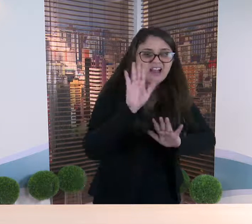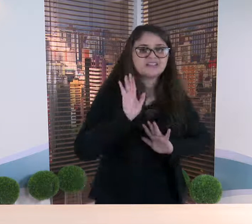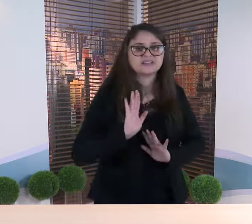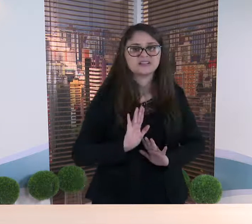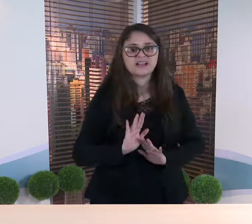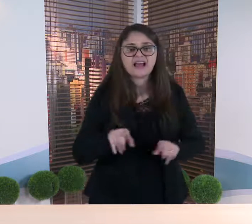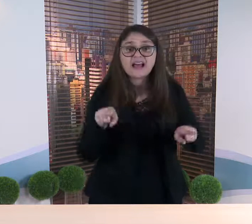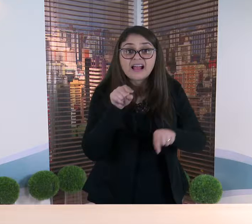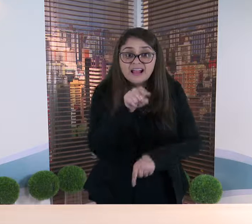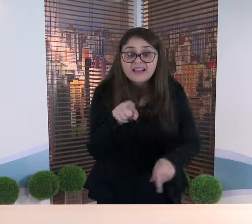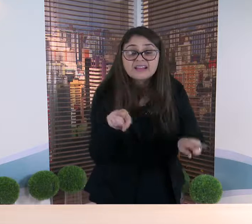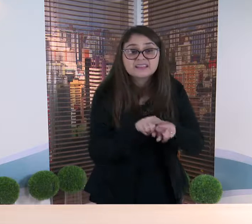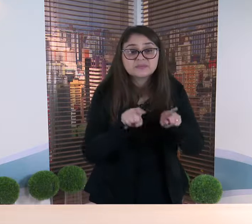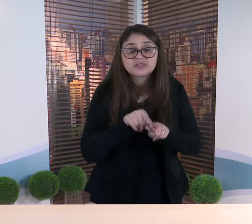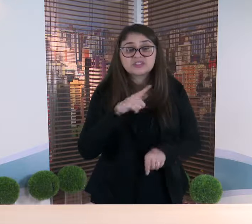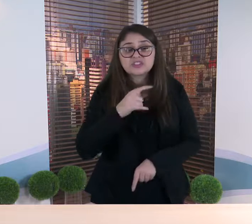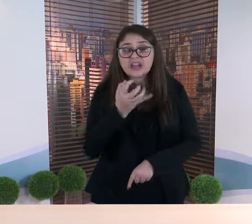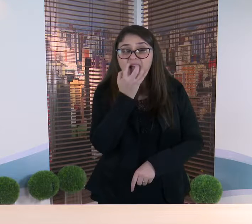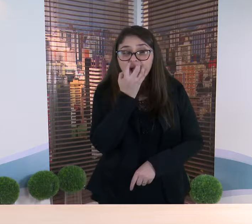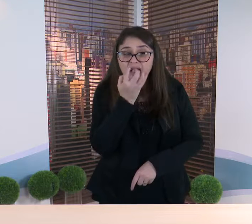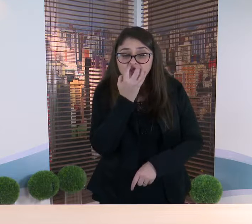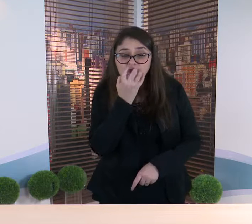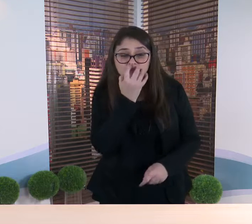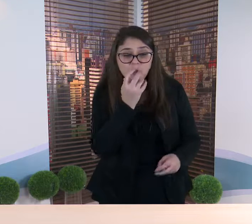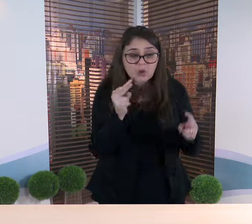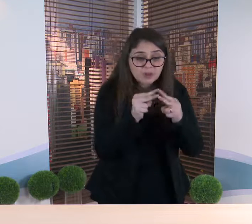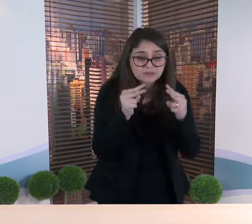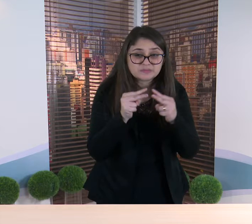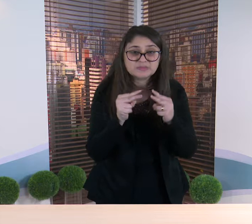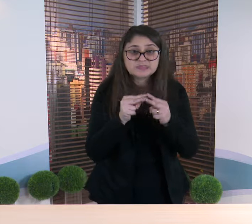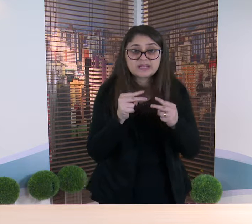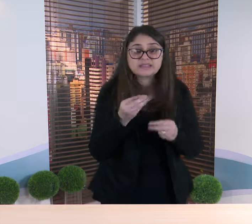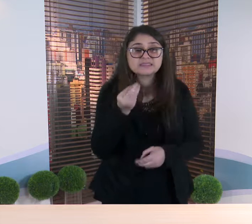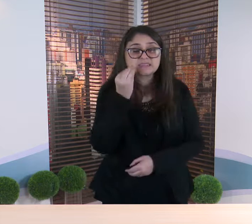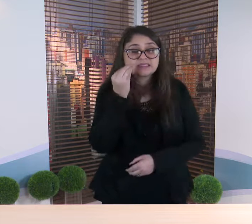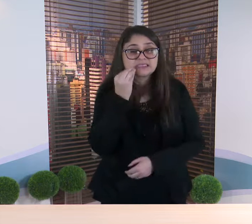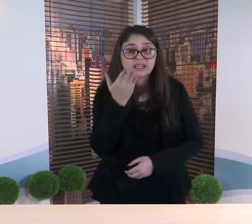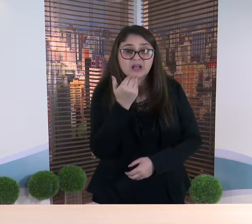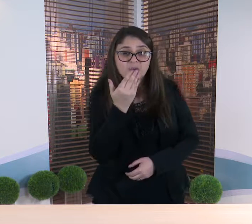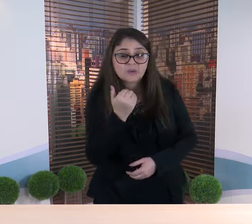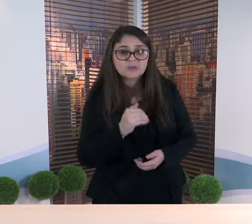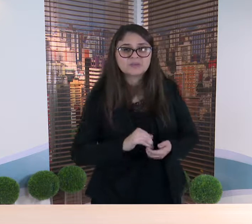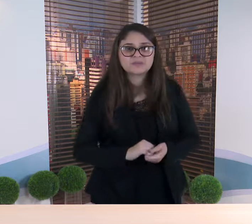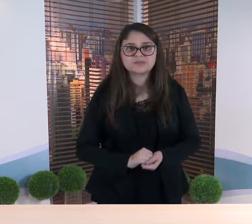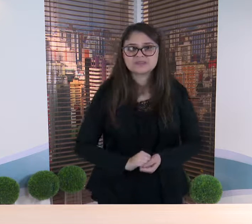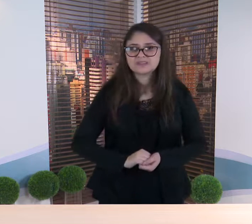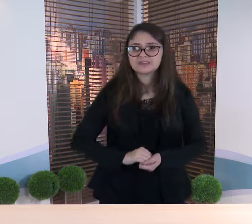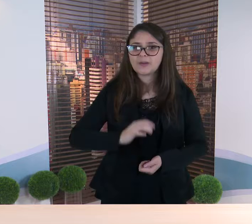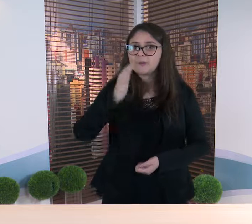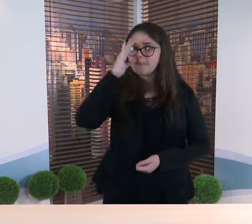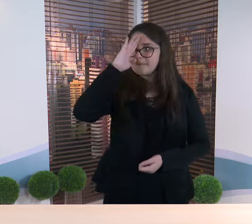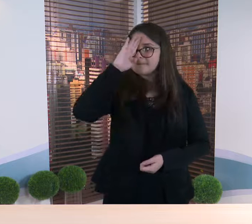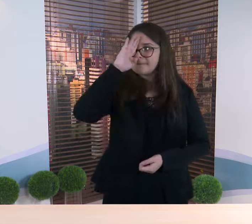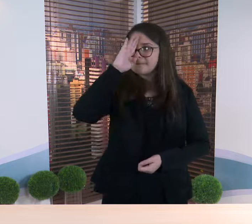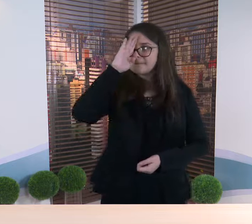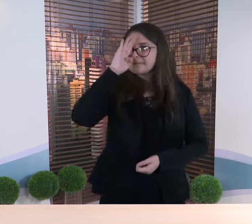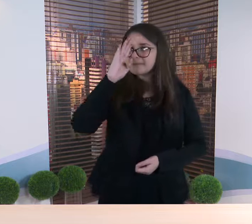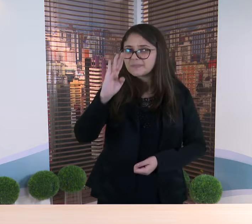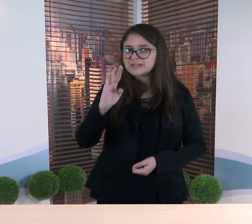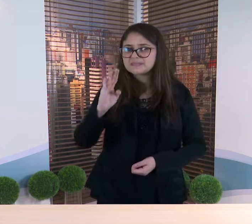pela comida e os excrementos da cidade eram lançados e queimados. O principal cidadão estava agora